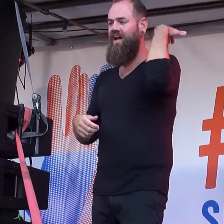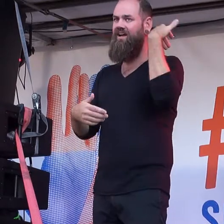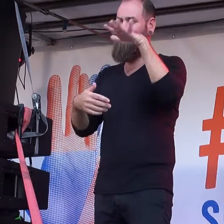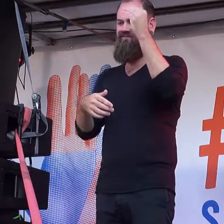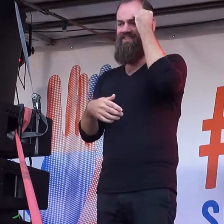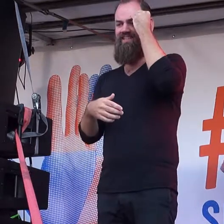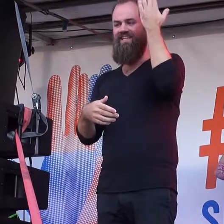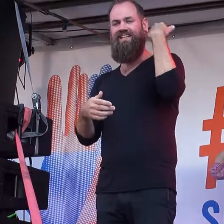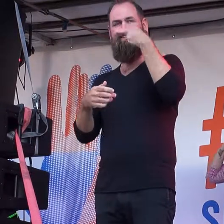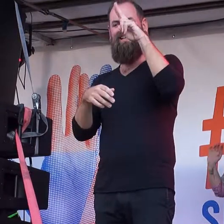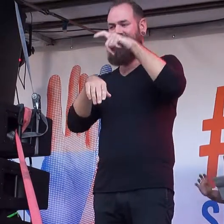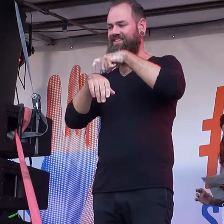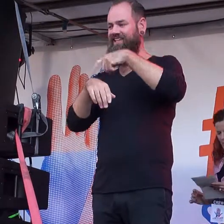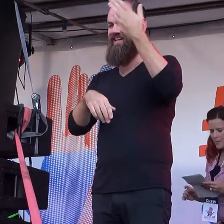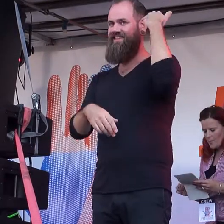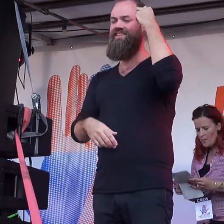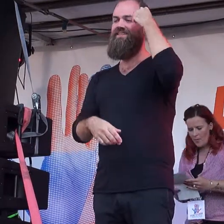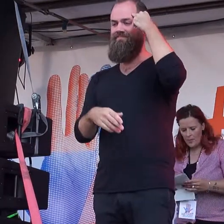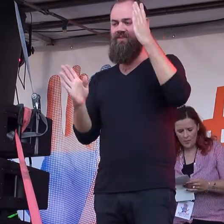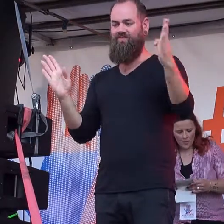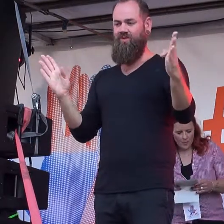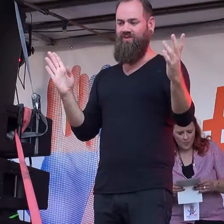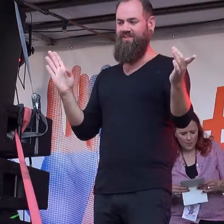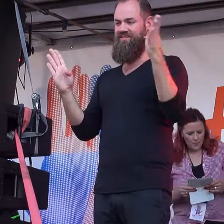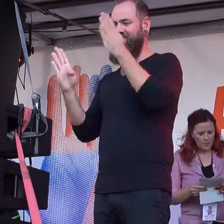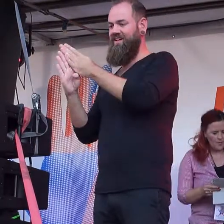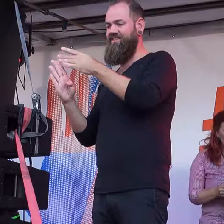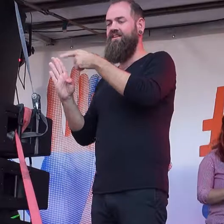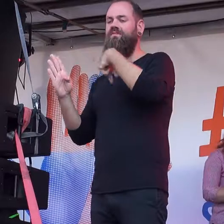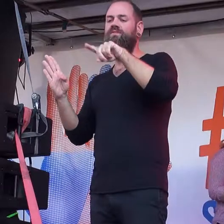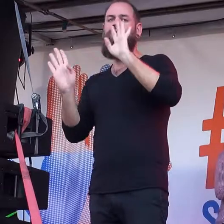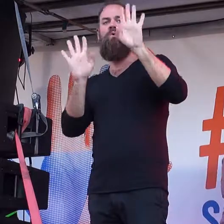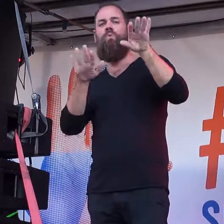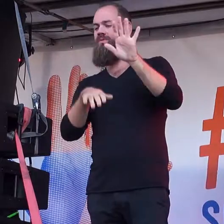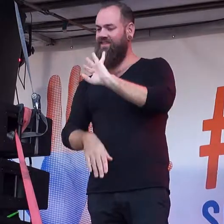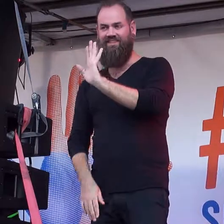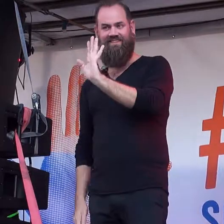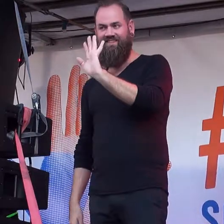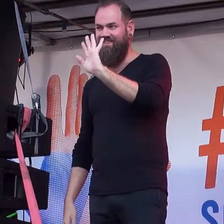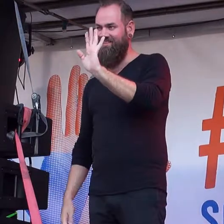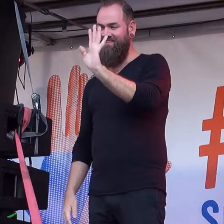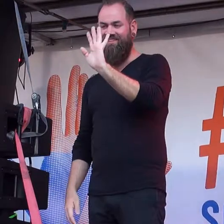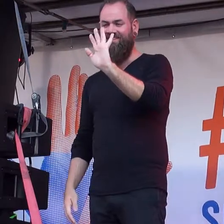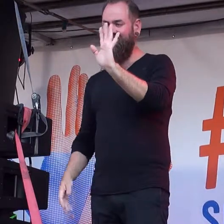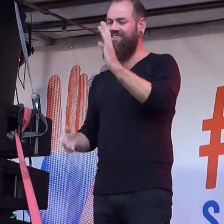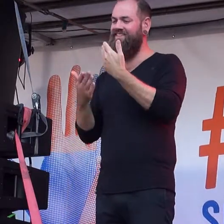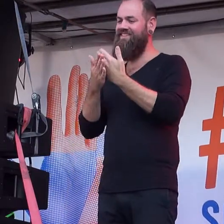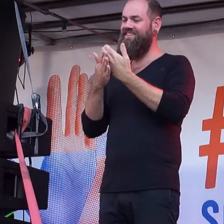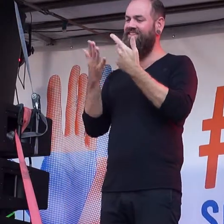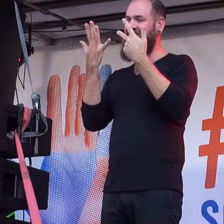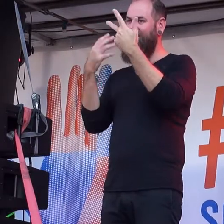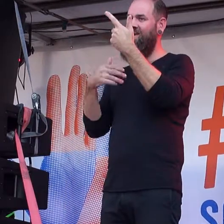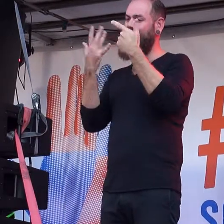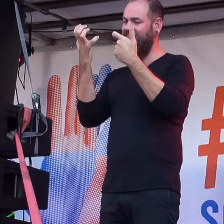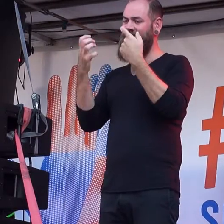passiert es sich nicht wiederholen wird aber fakt ist dass 73 jahre nach der zeit des nationalsozialismus